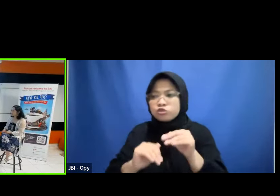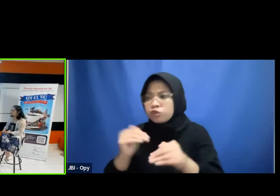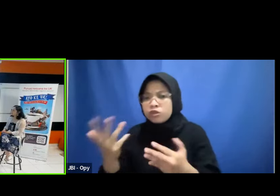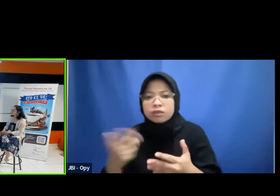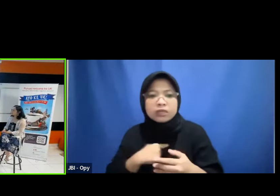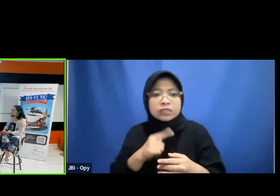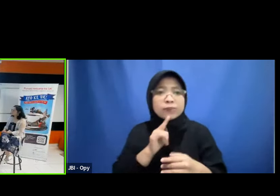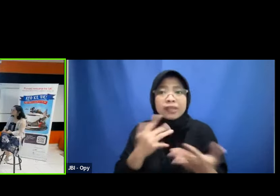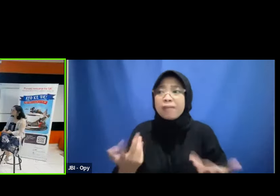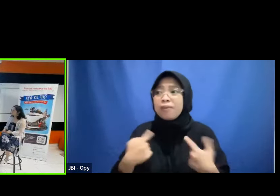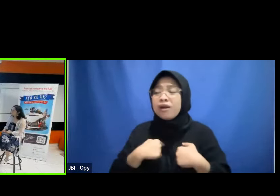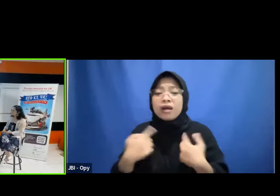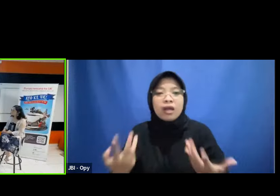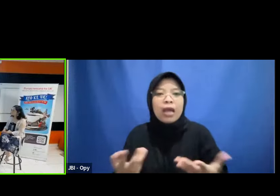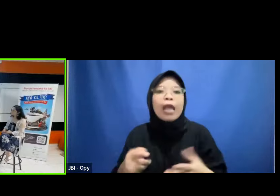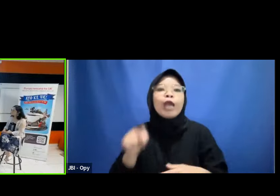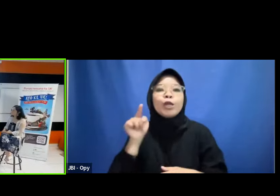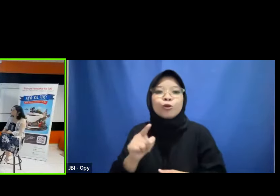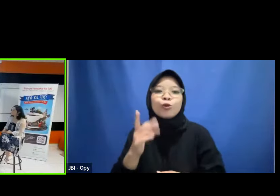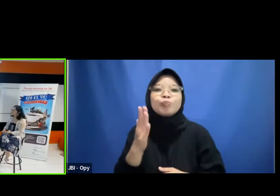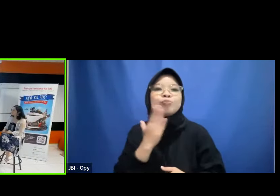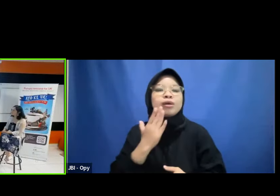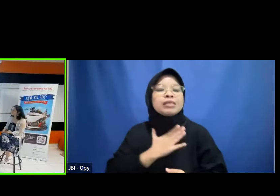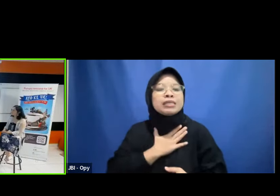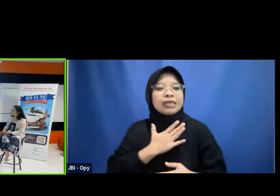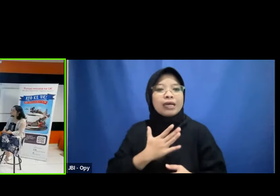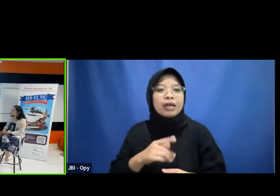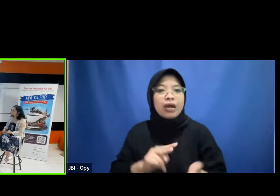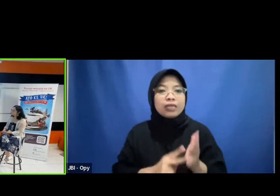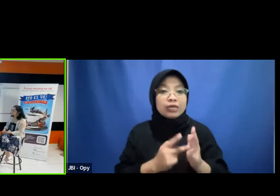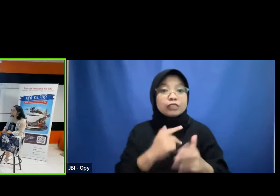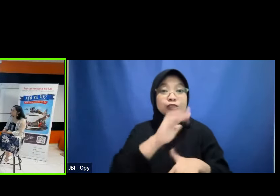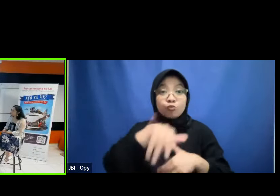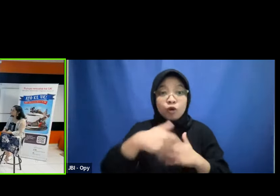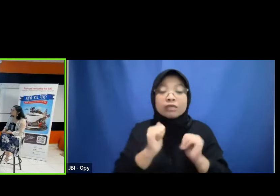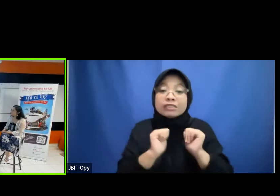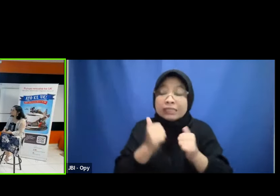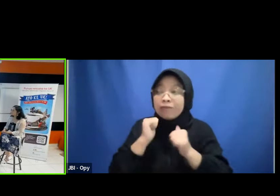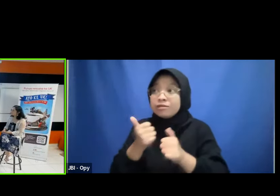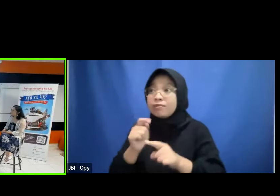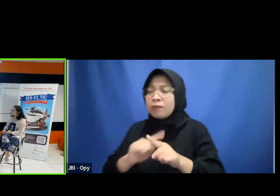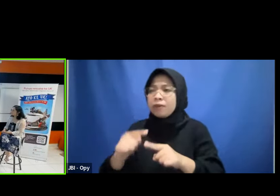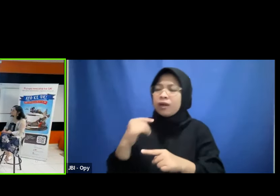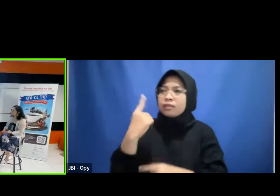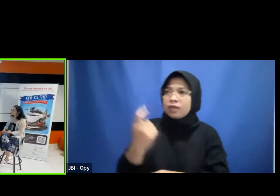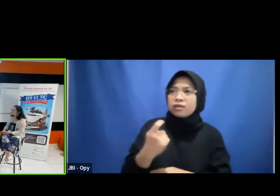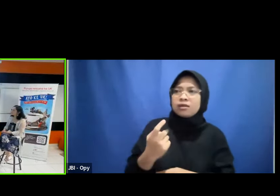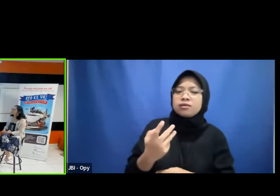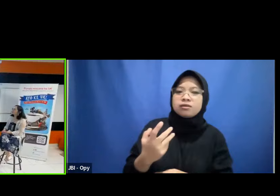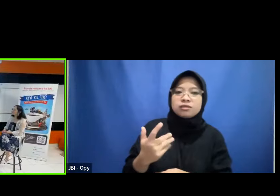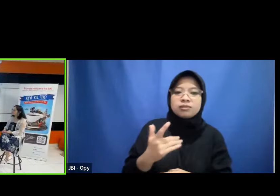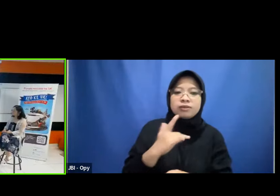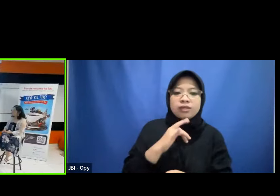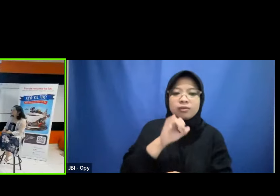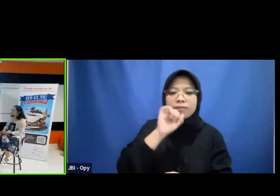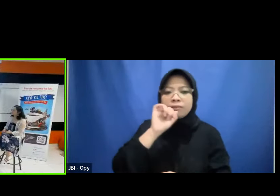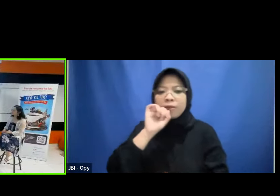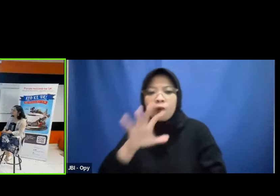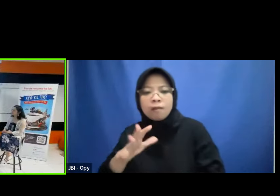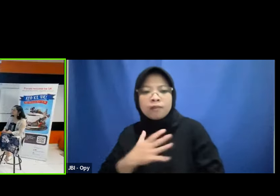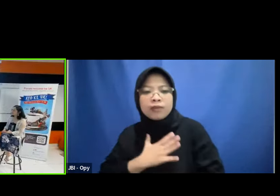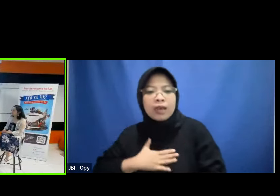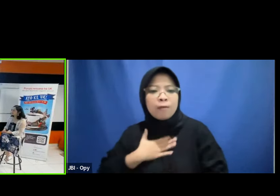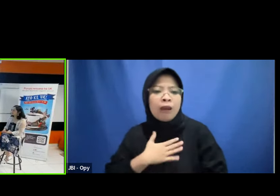gitu Nah itu biasanya momen yang Walaupun saya sudah siapin Saya kadang-kadang masih kadang-kadang kurang nyaman Tuh ngejawab